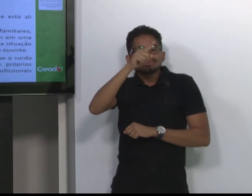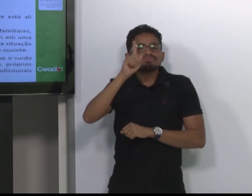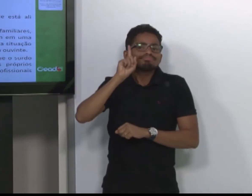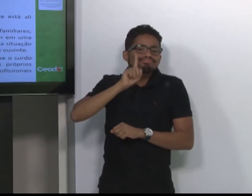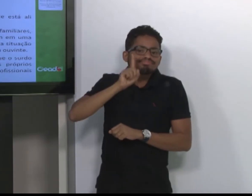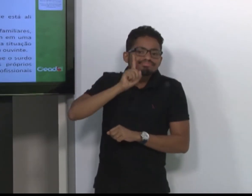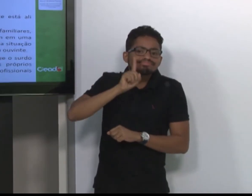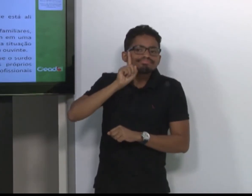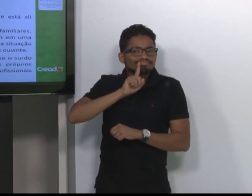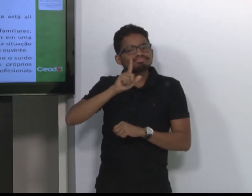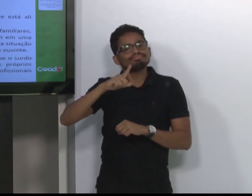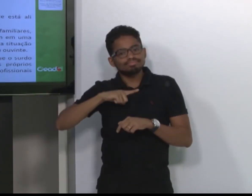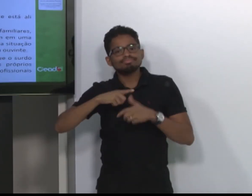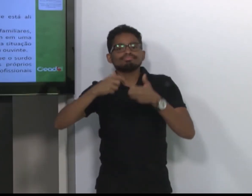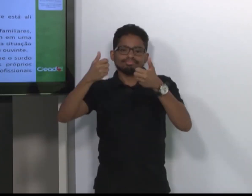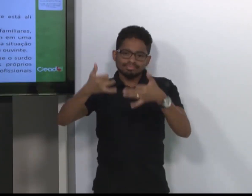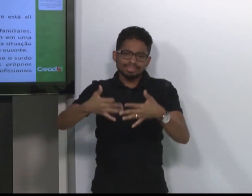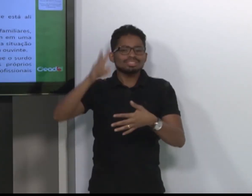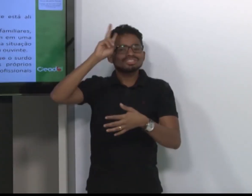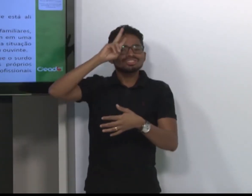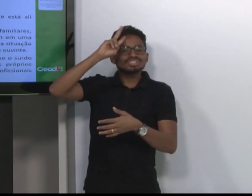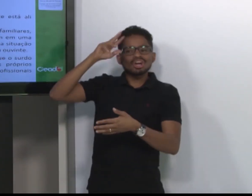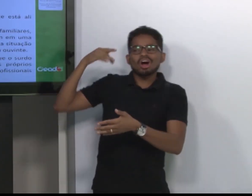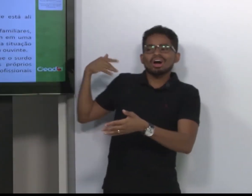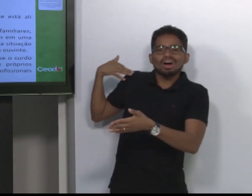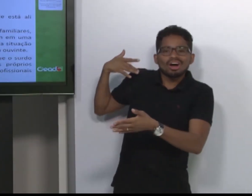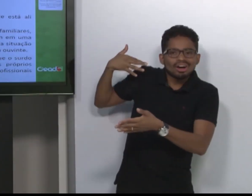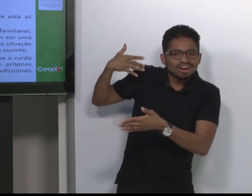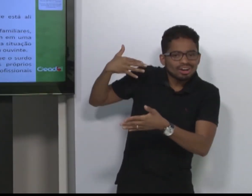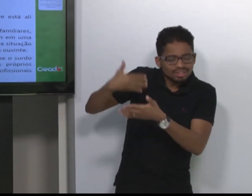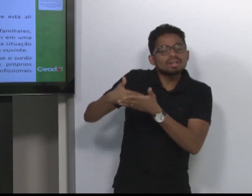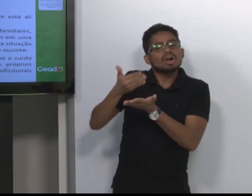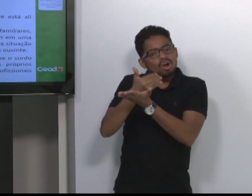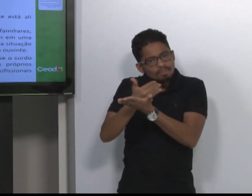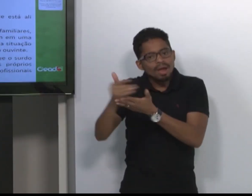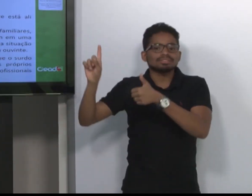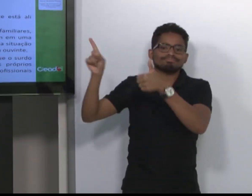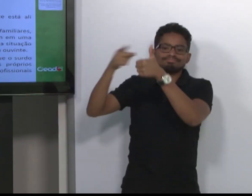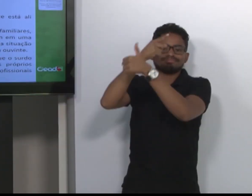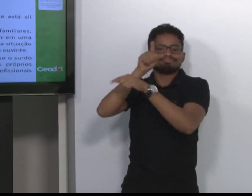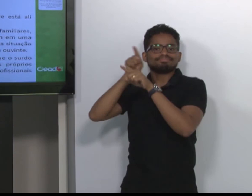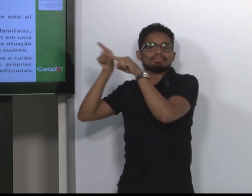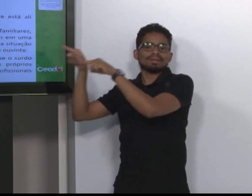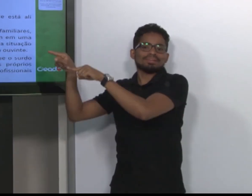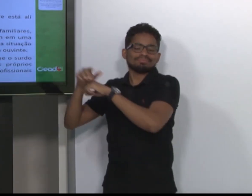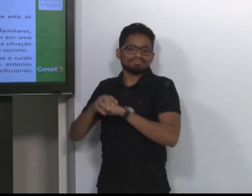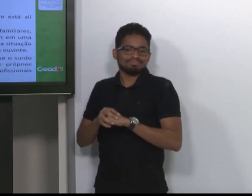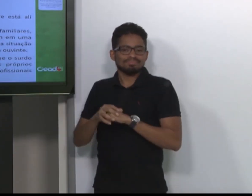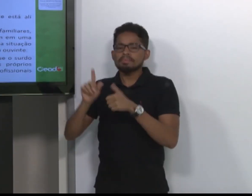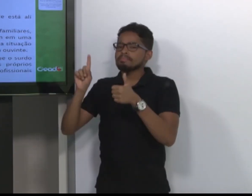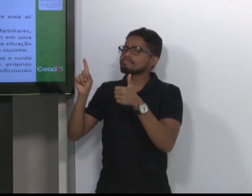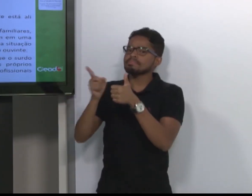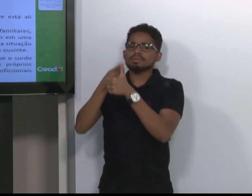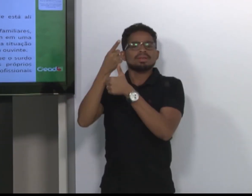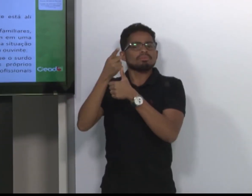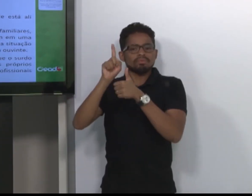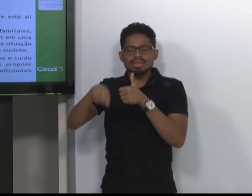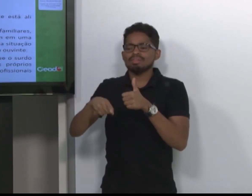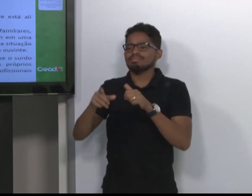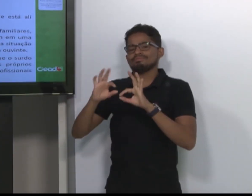Por exemplo, nos Estados Unidos, nós temos a história dos surdos que passou por esse modelo, onde a